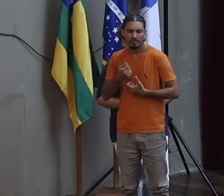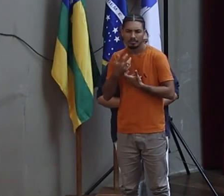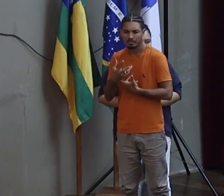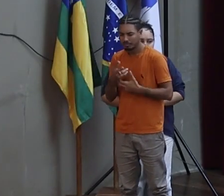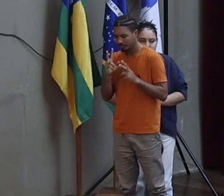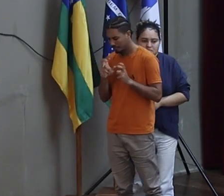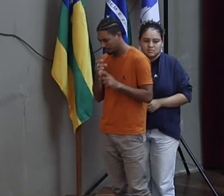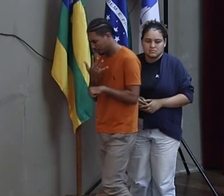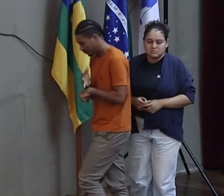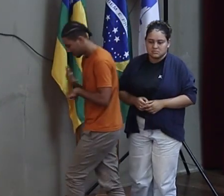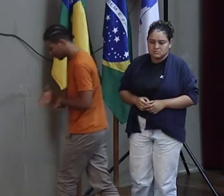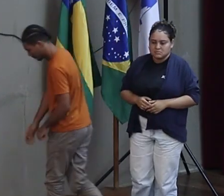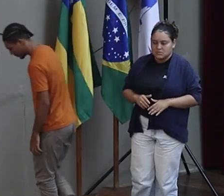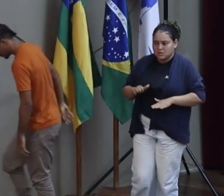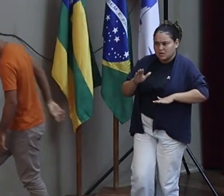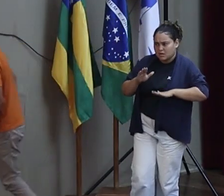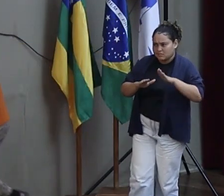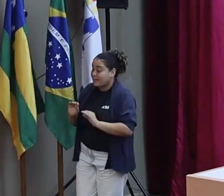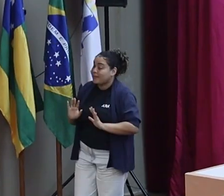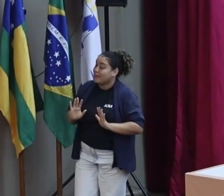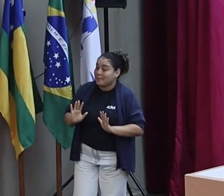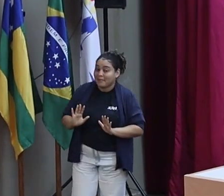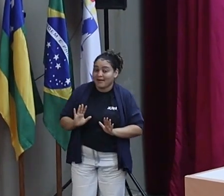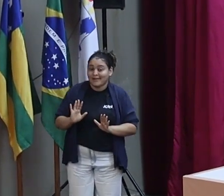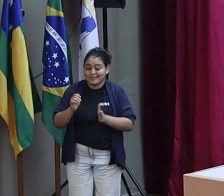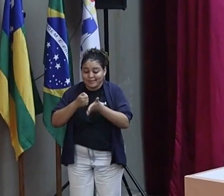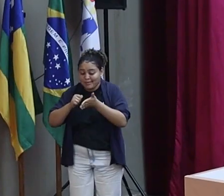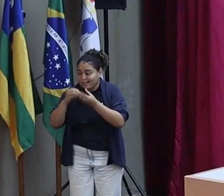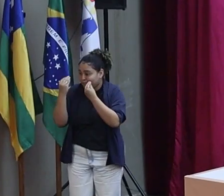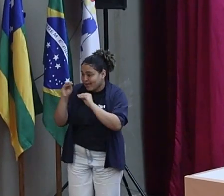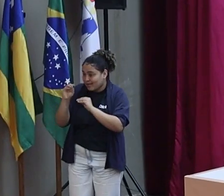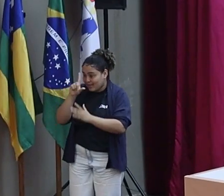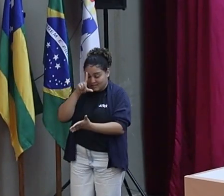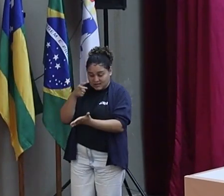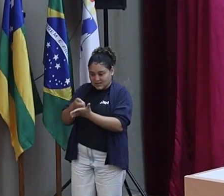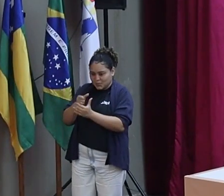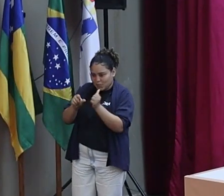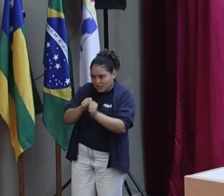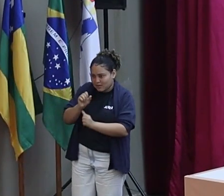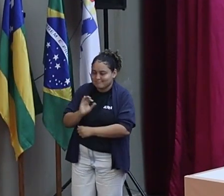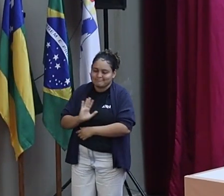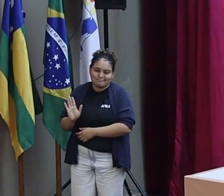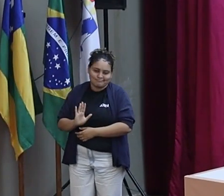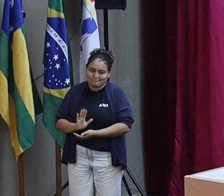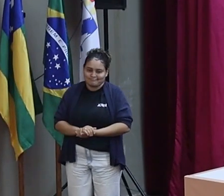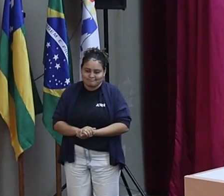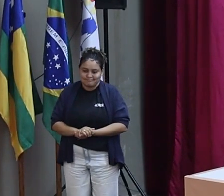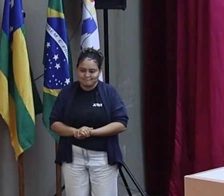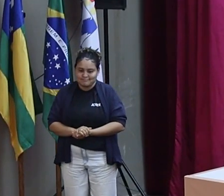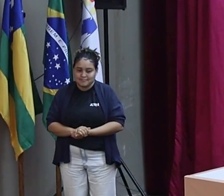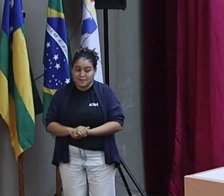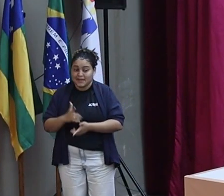praxis, alguns até trazem a ideia de praxis como teoria e não vão resolver nada. Bom, a ideia de que a